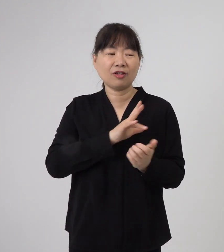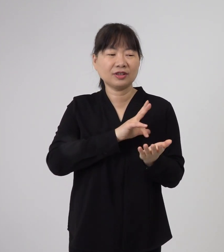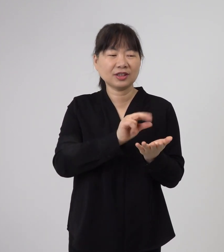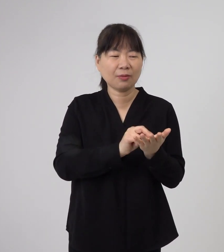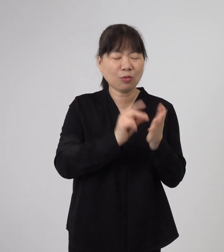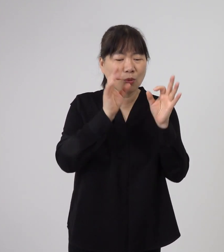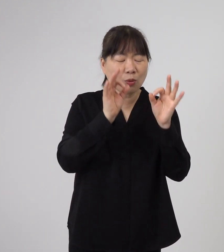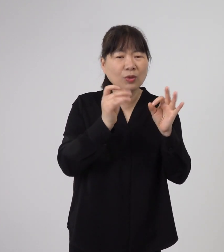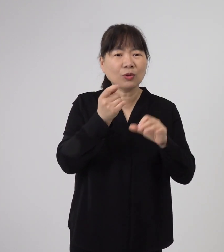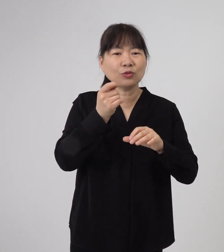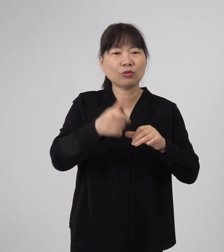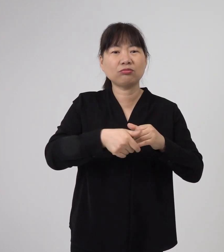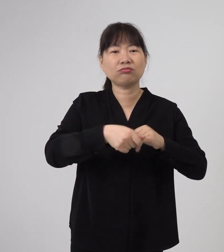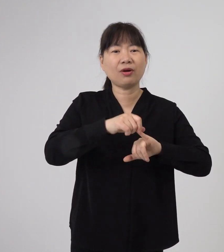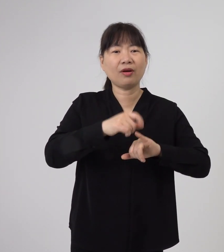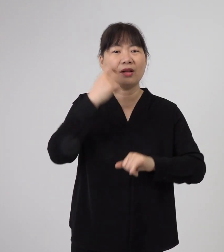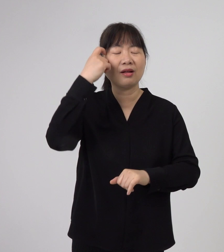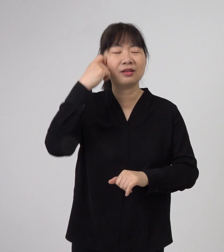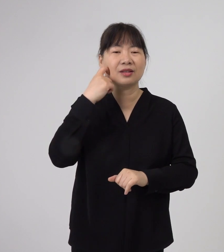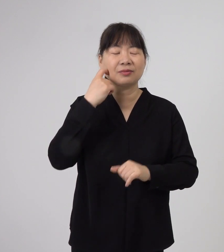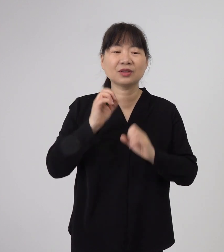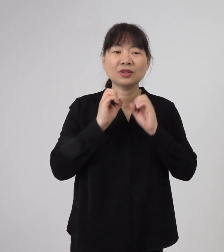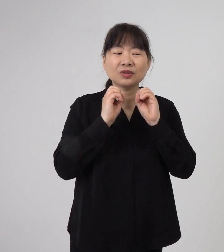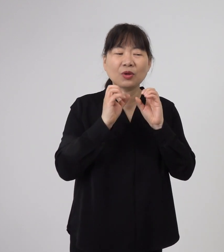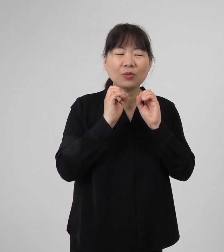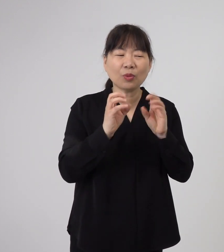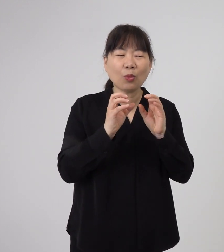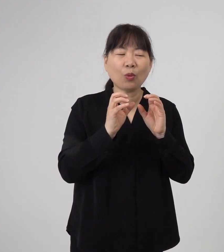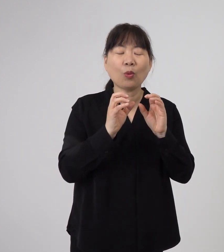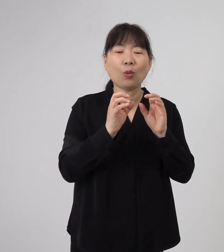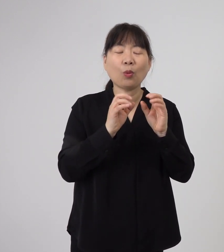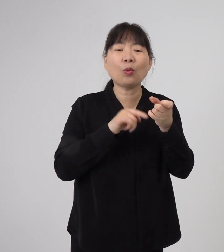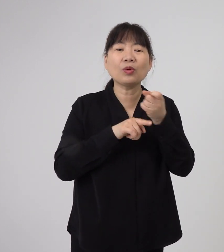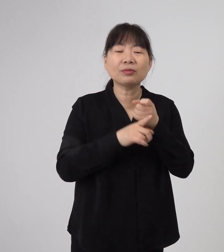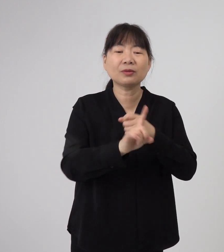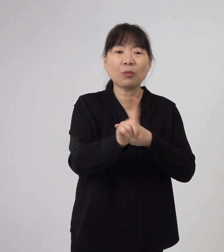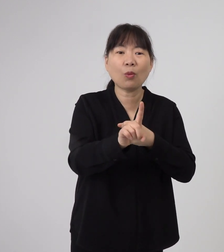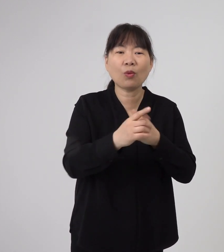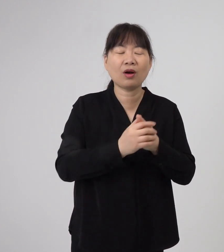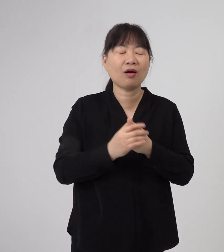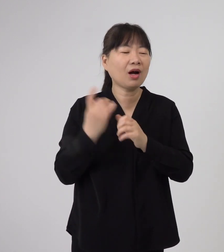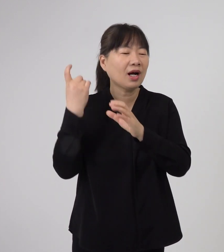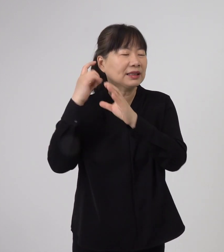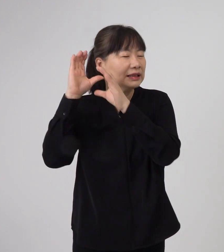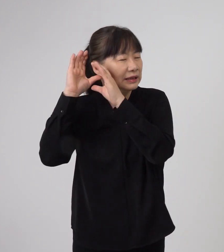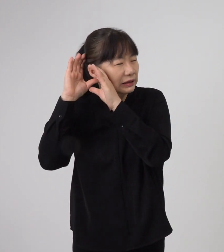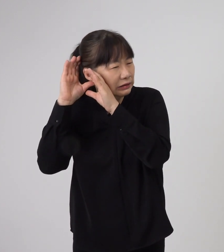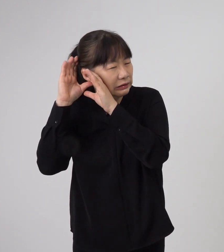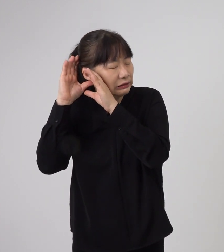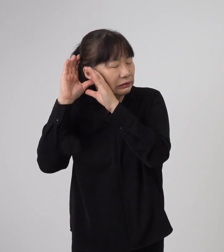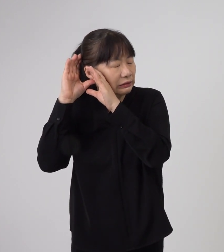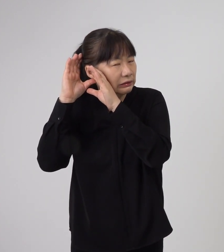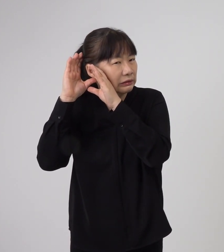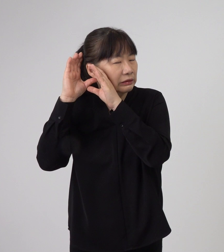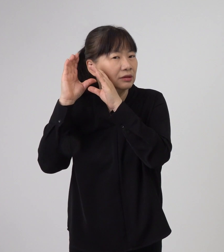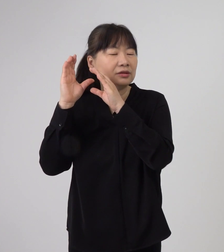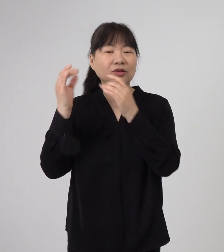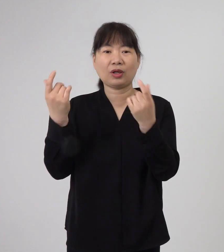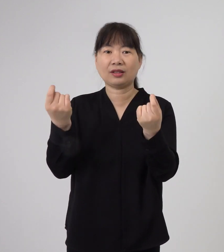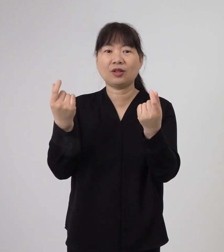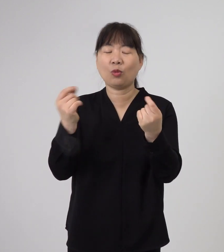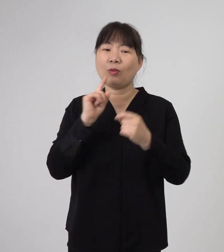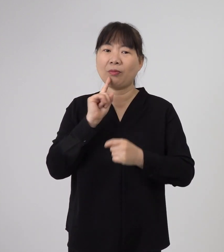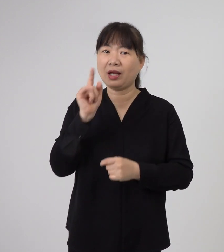자체가 어폐가 좀 있죠, 지금. 전도는 뭐 하는 것이라고 돼 있죠? 듣는 것이라고 돼 있어요.